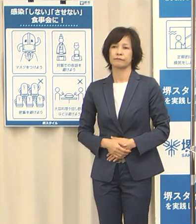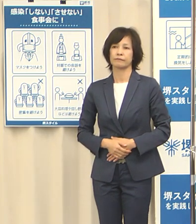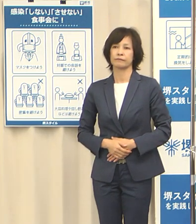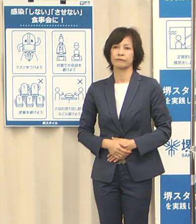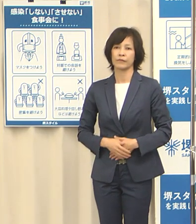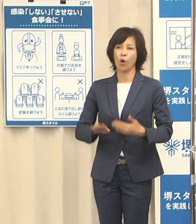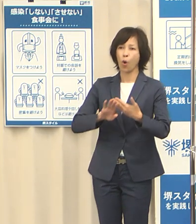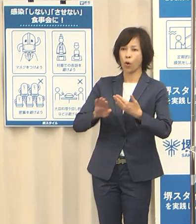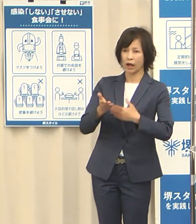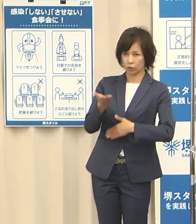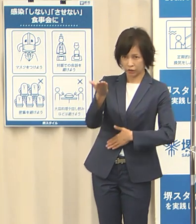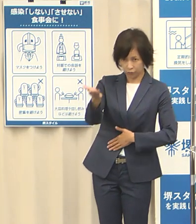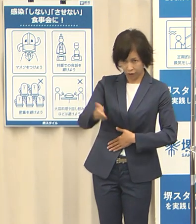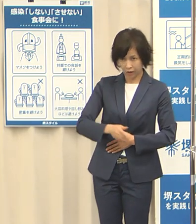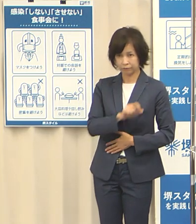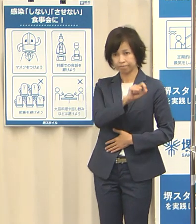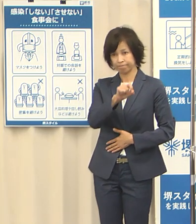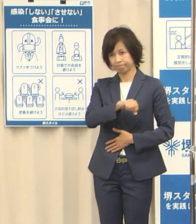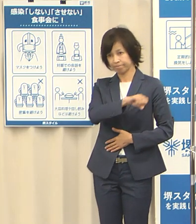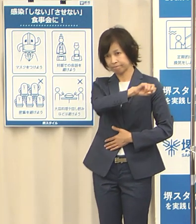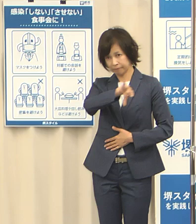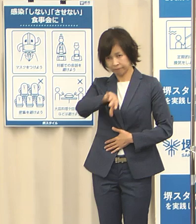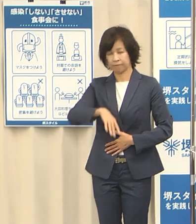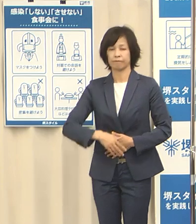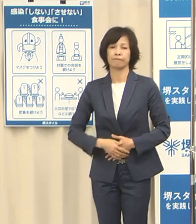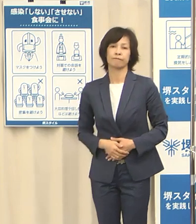他よろしいでしょうか。